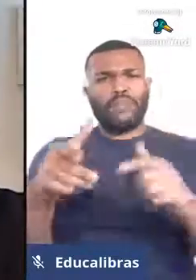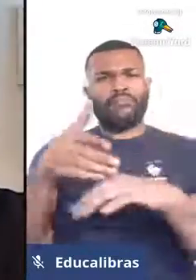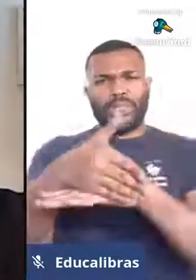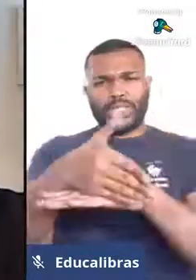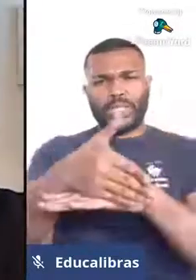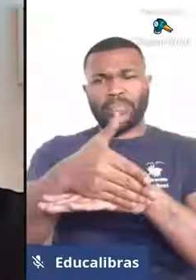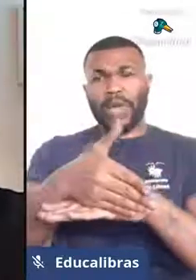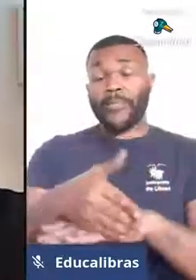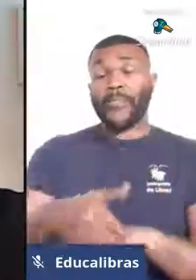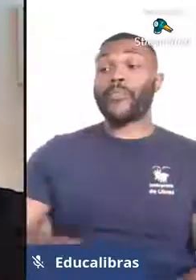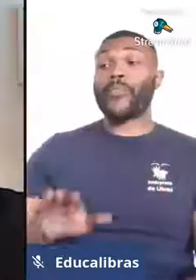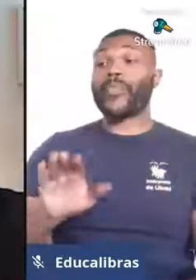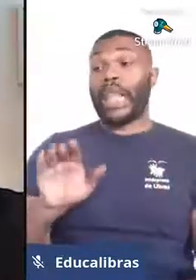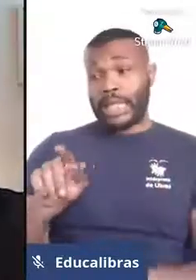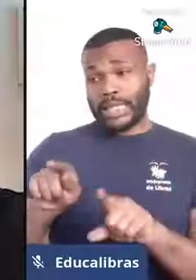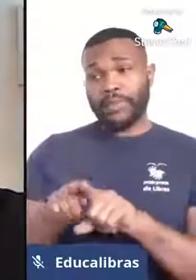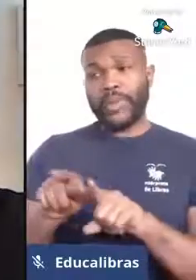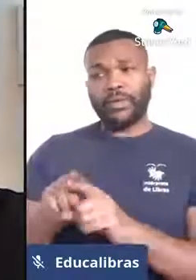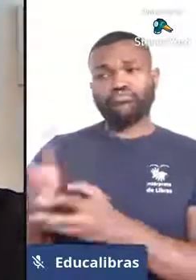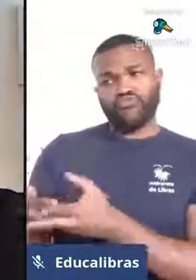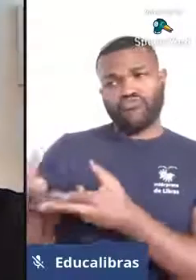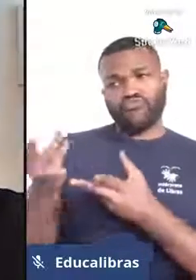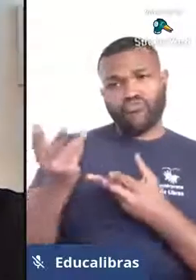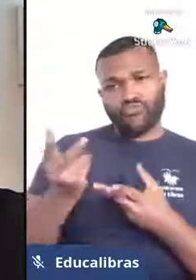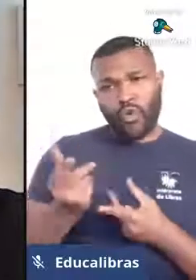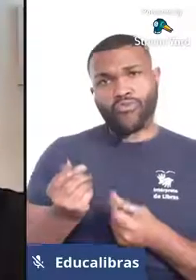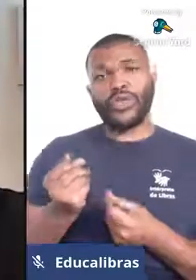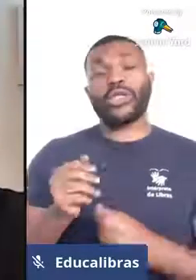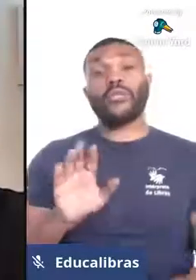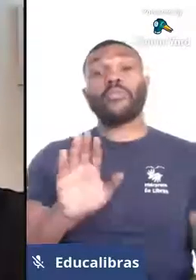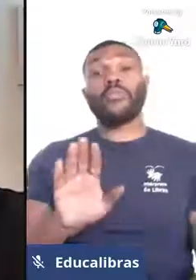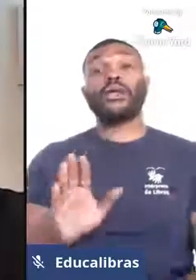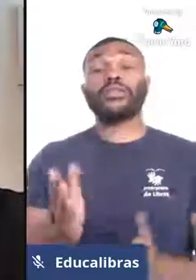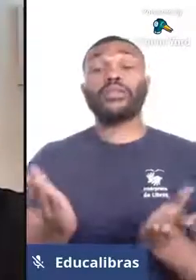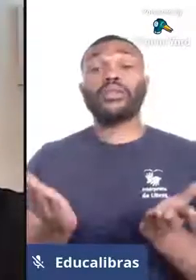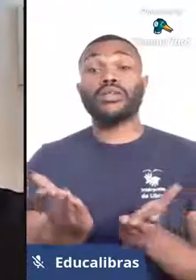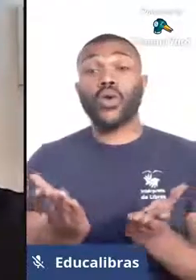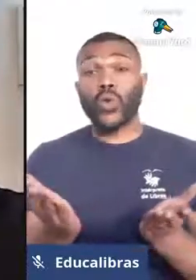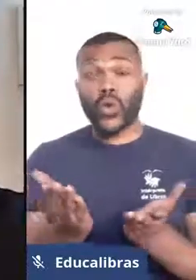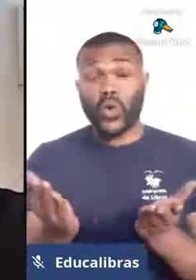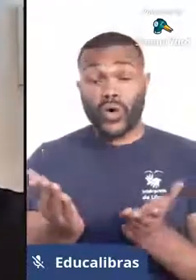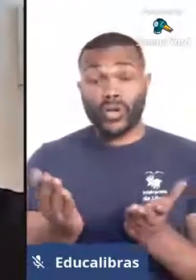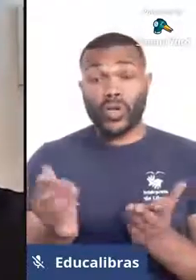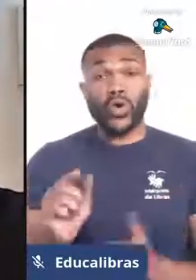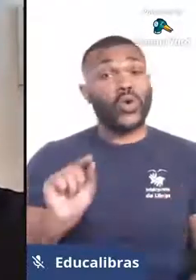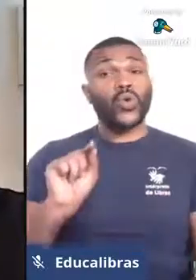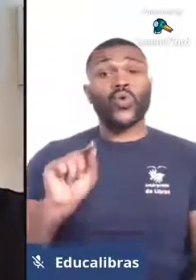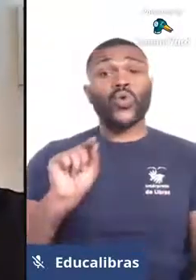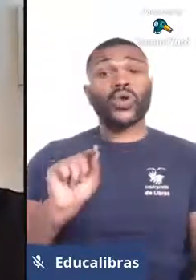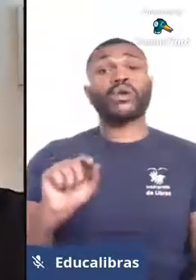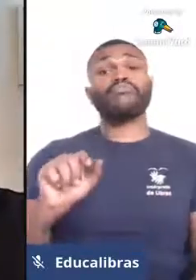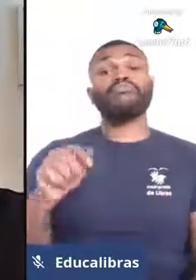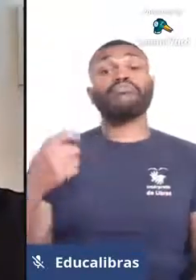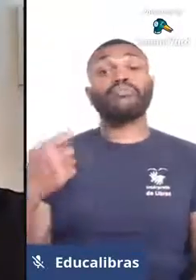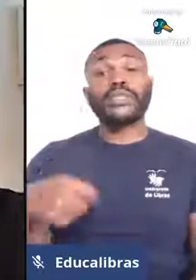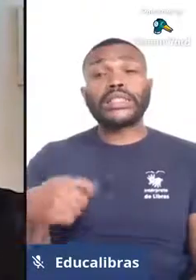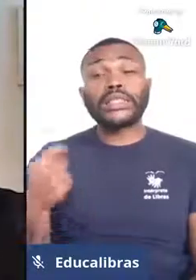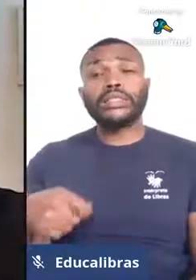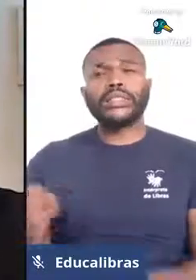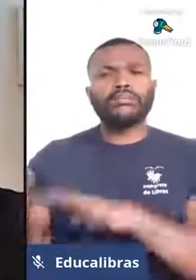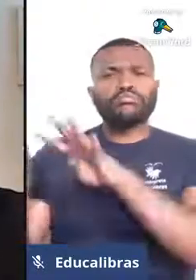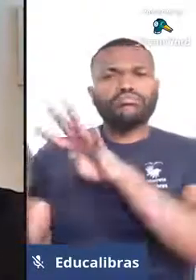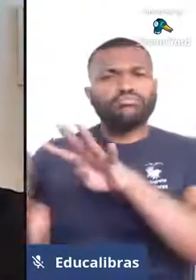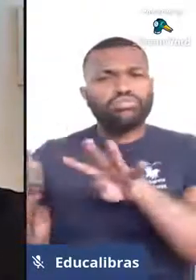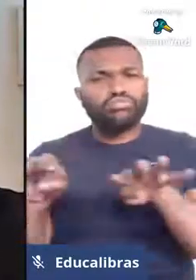Isso a gente faz também. Mas nós ainda estamos na época de chamar atenção